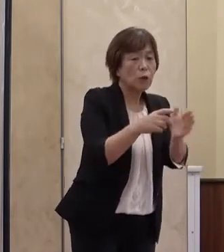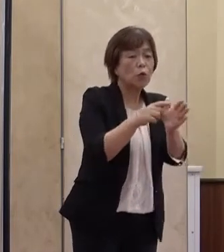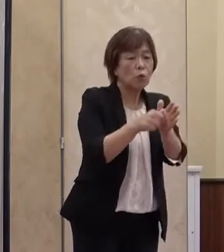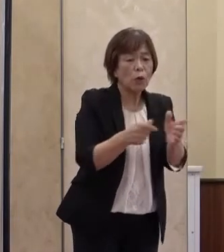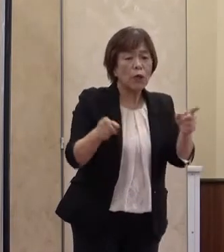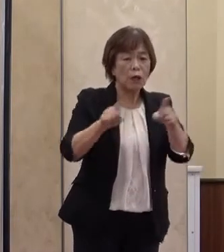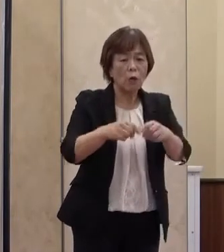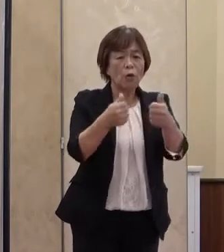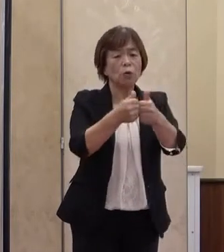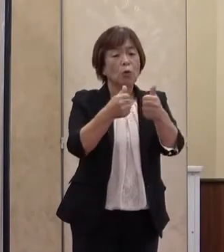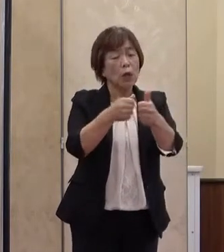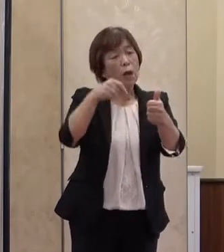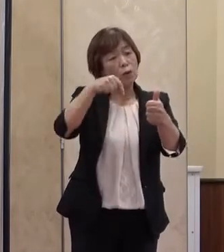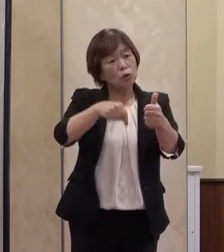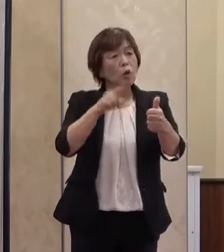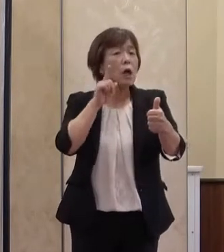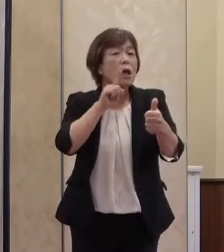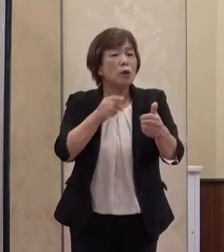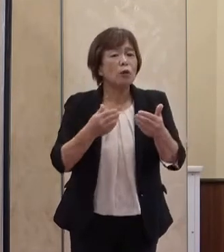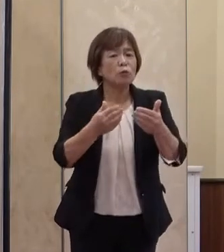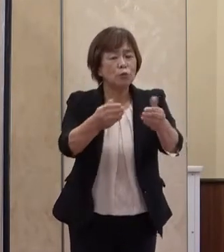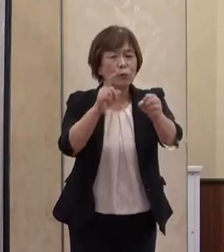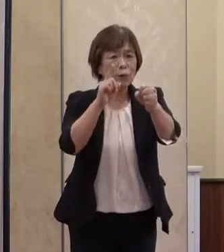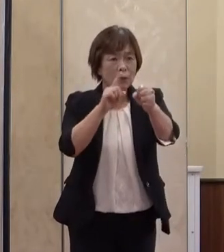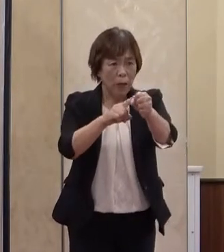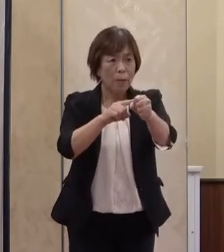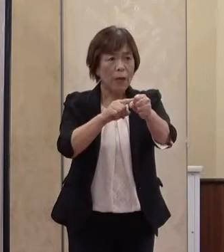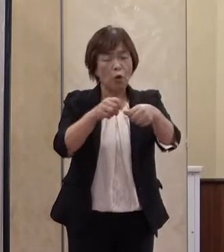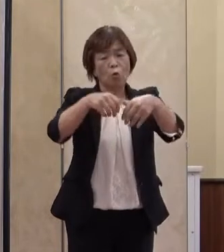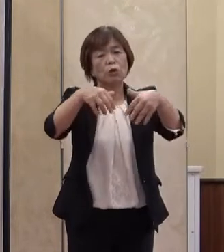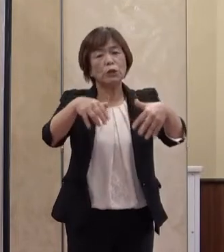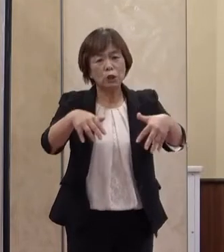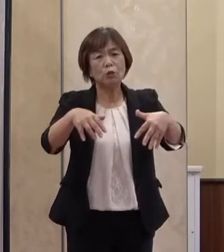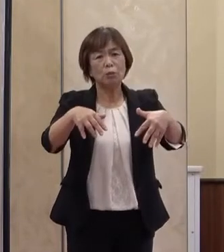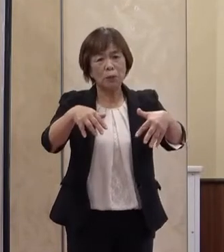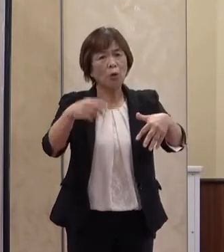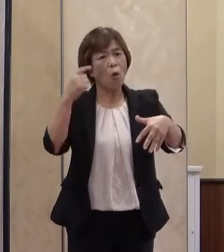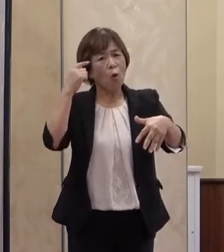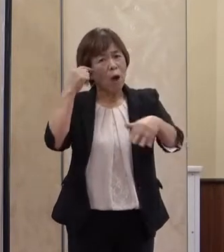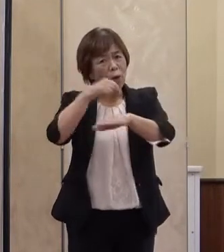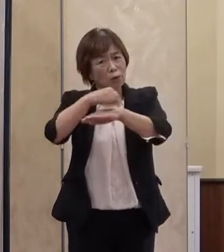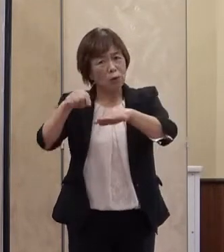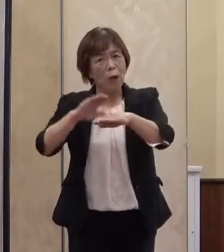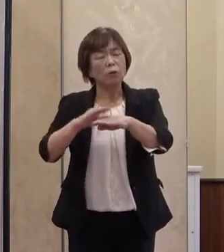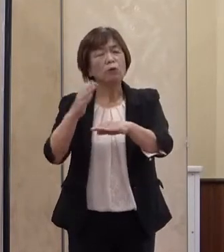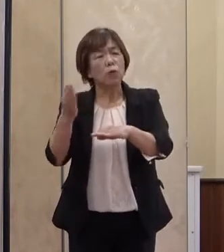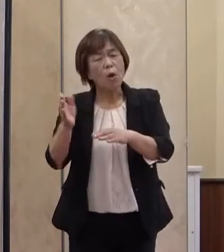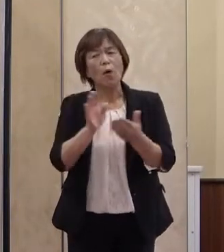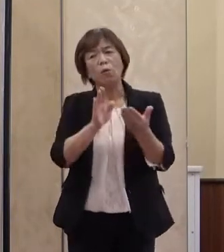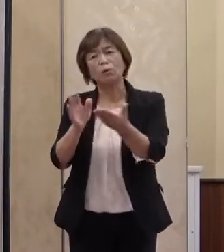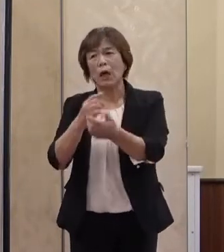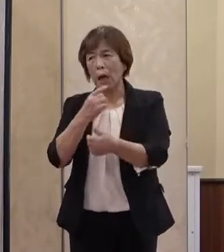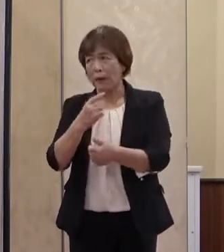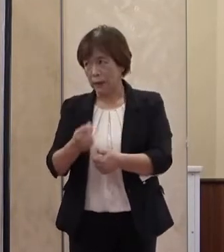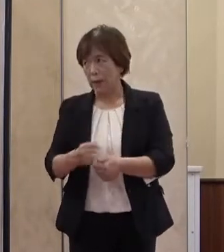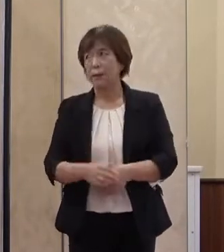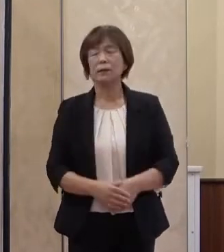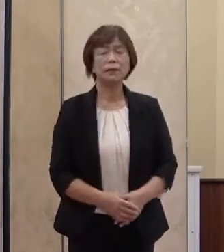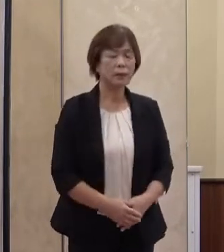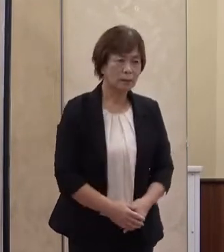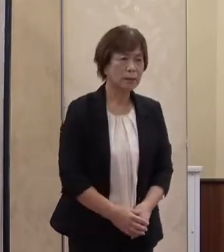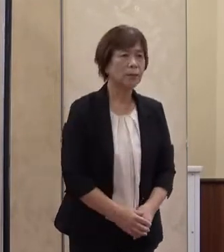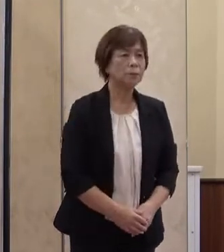が制度として何か円滑に進むような形、仕組みが担保されているというふうにお考えなのかどうか、ここをお聞かせください。 これ